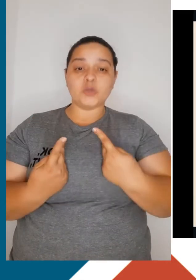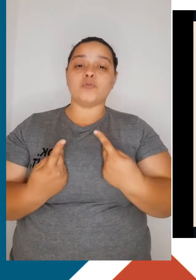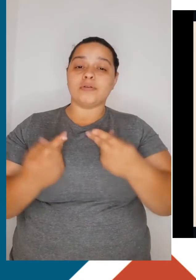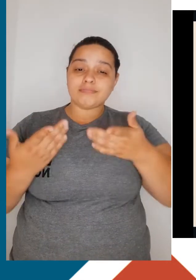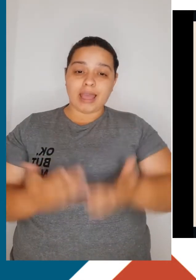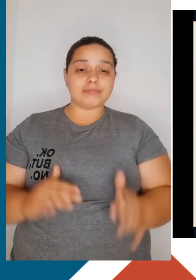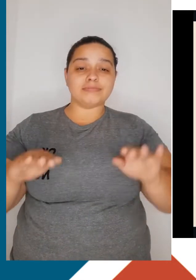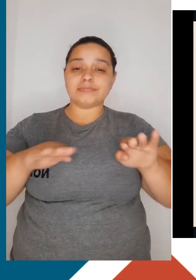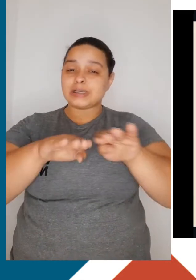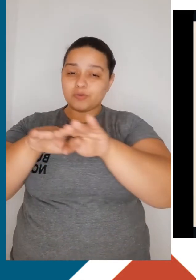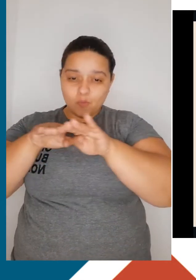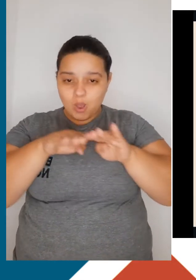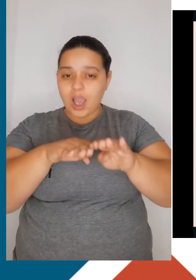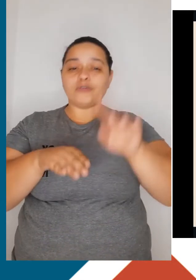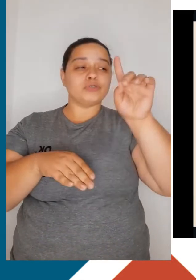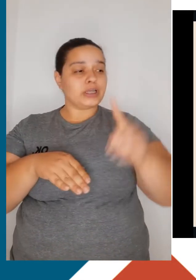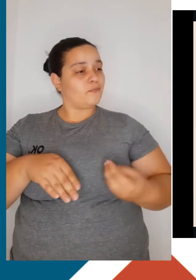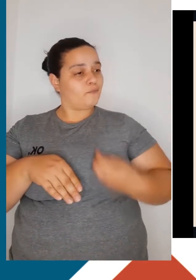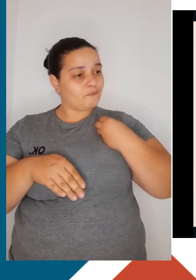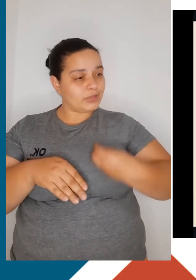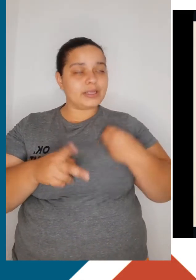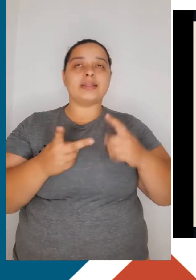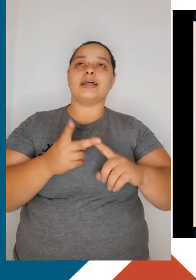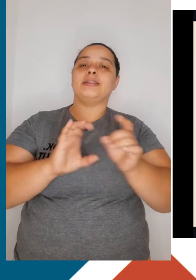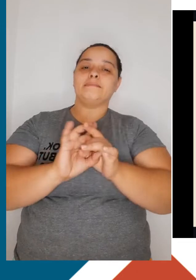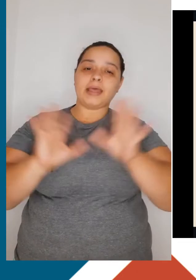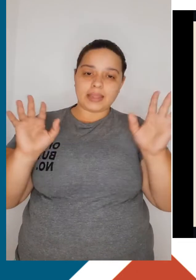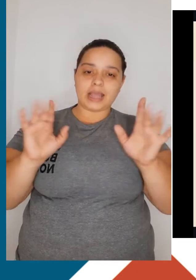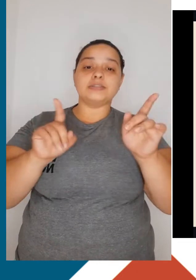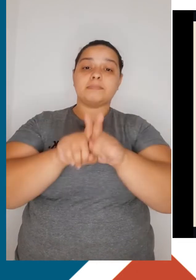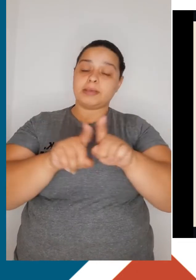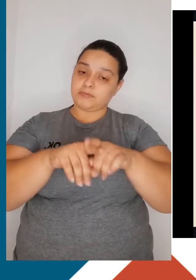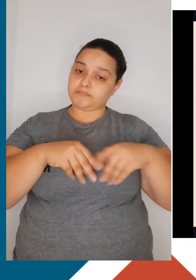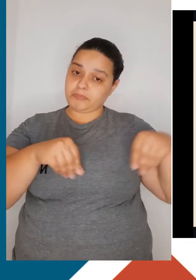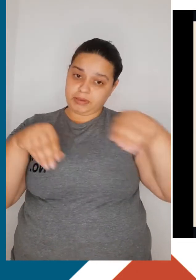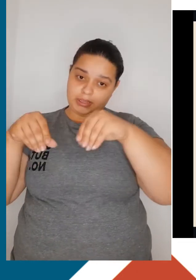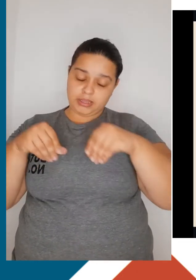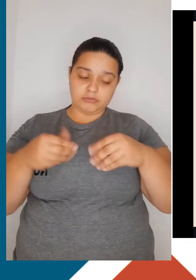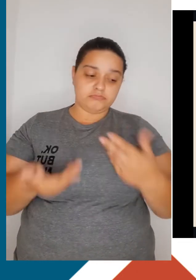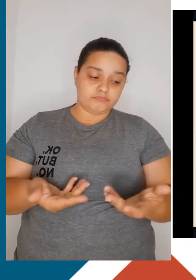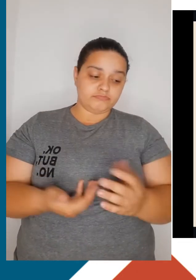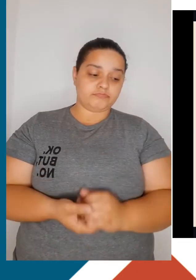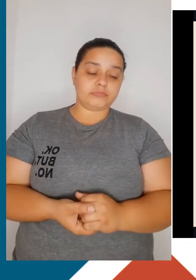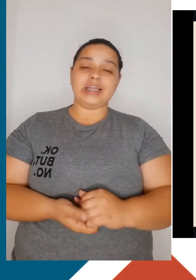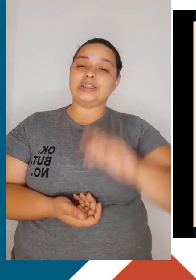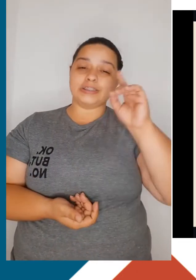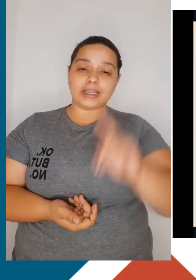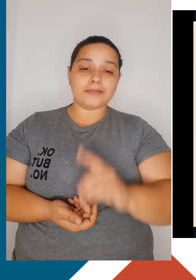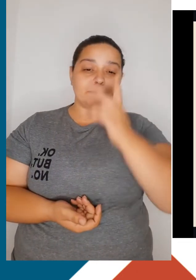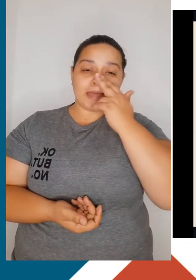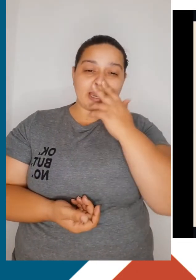nascem iguais e com direito à vida, à liberdade e à propriedade. Esses direitos